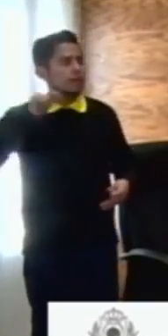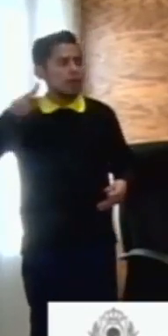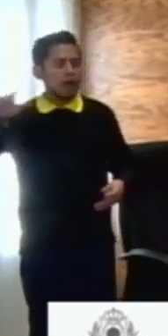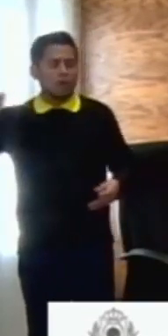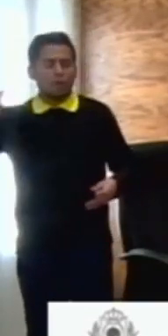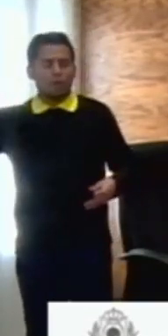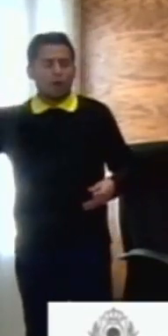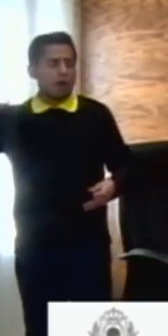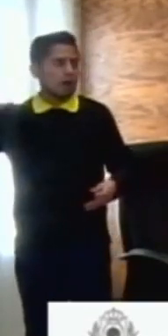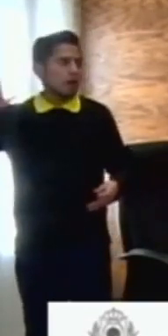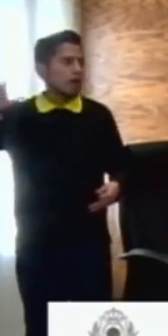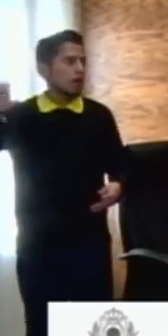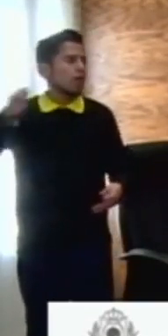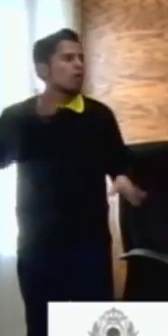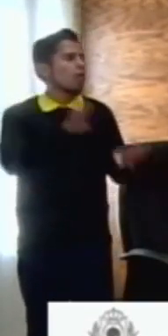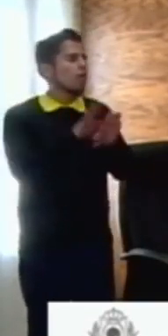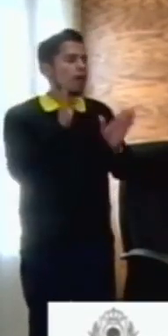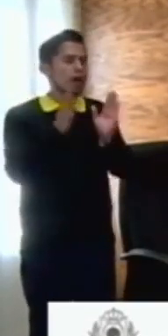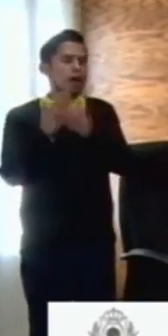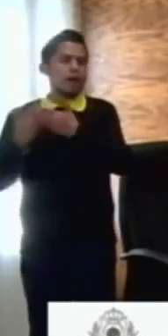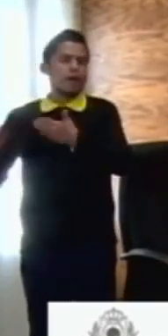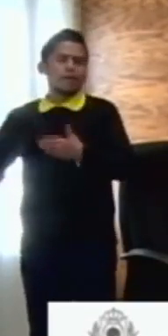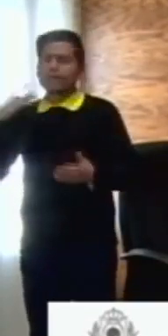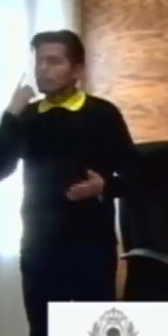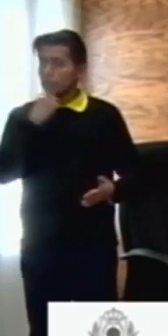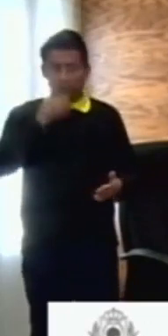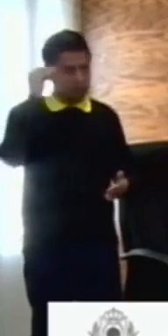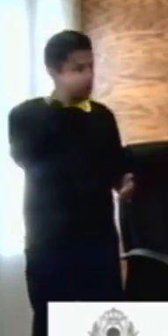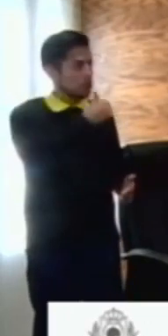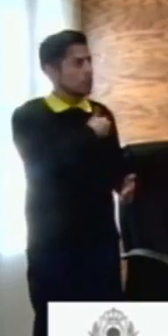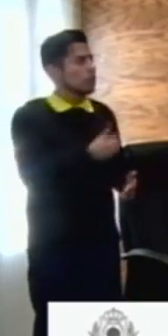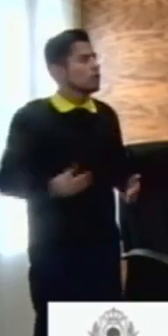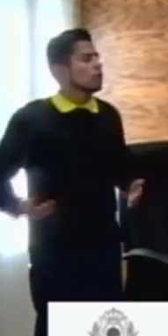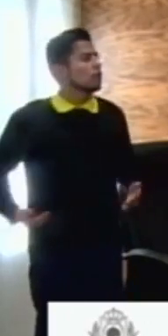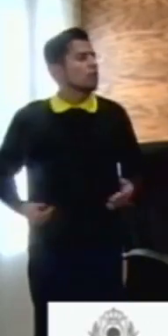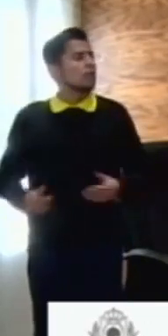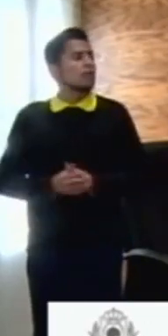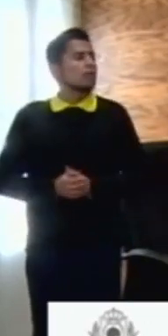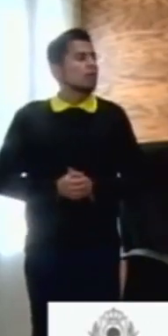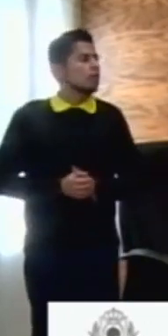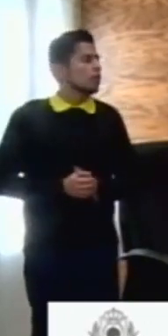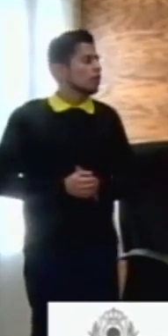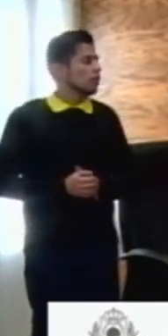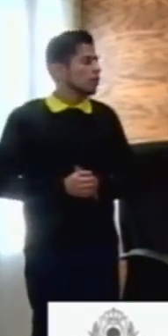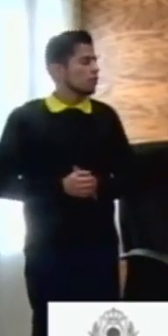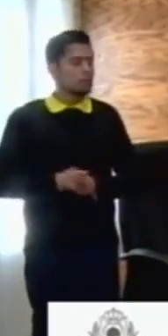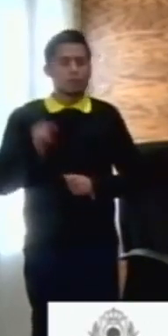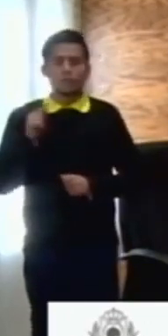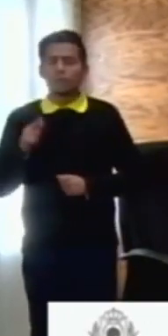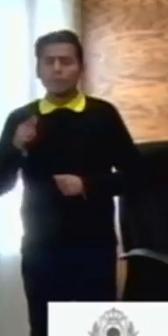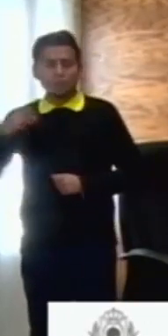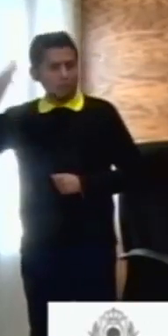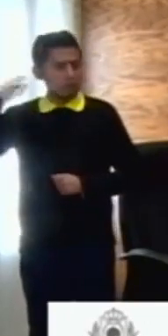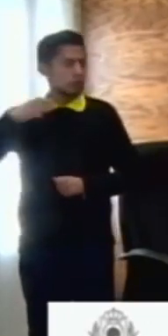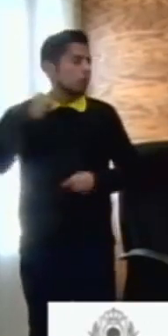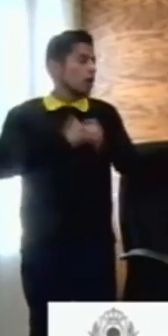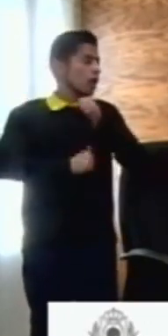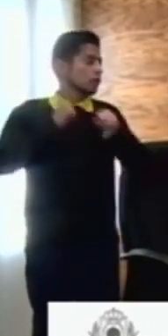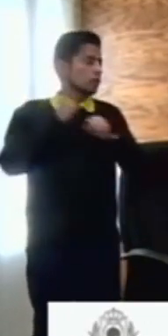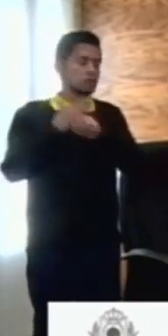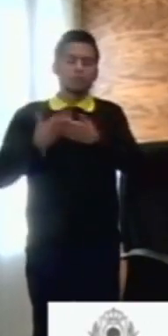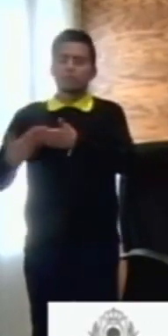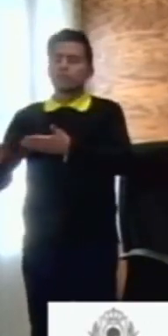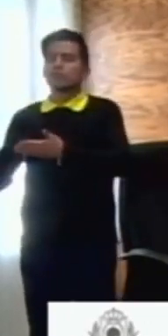Esperamos que tal como lo anunció el el señor presidente en en marzo de este año puedan estar